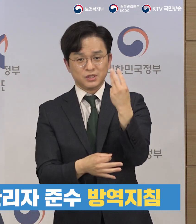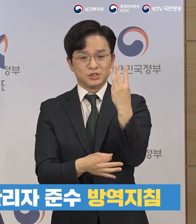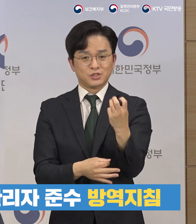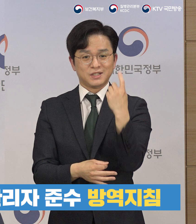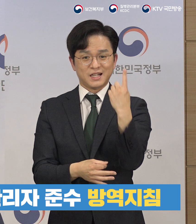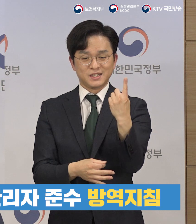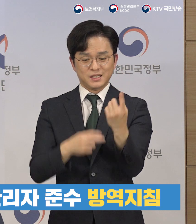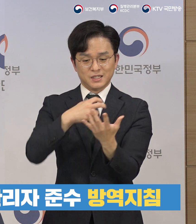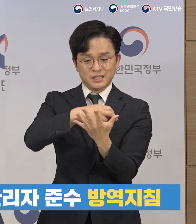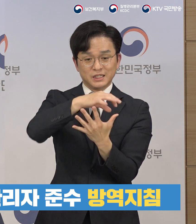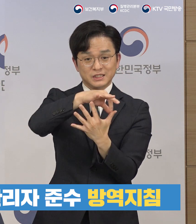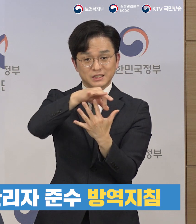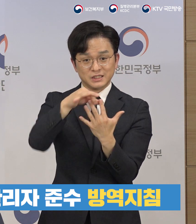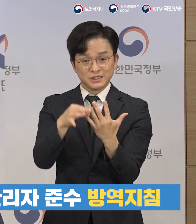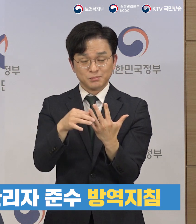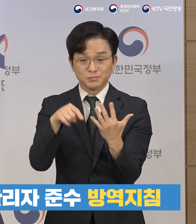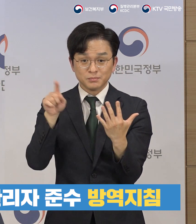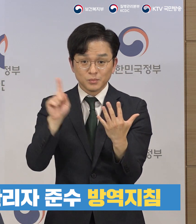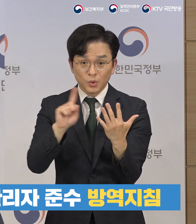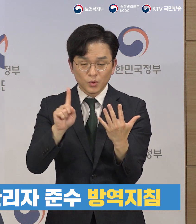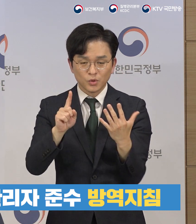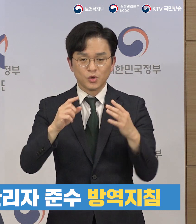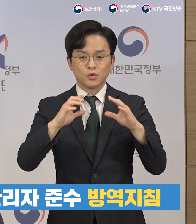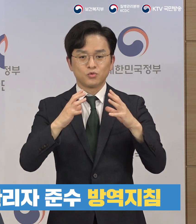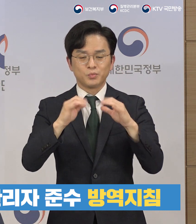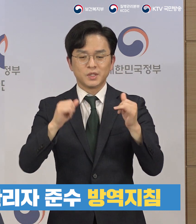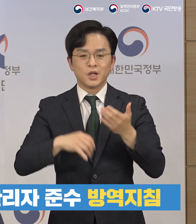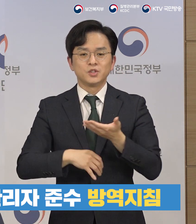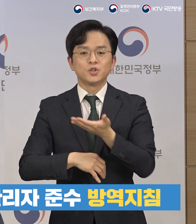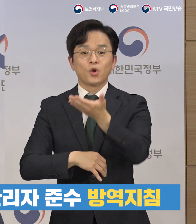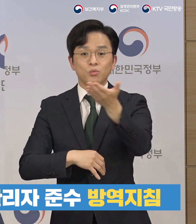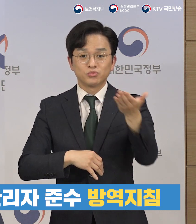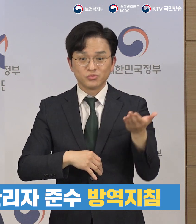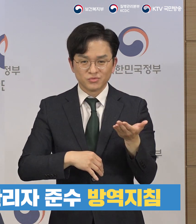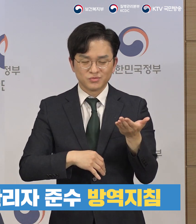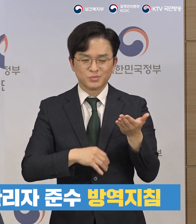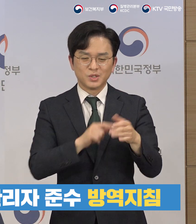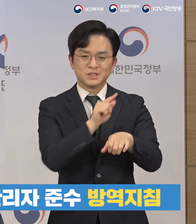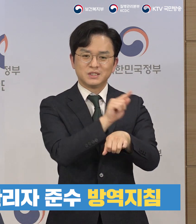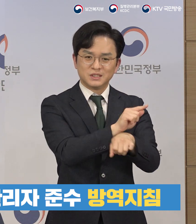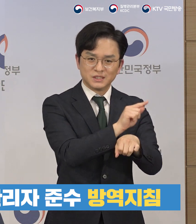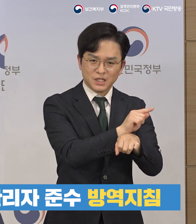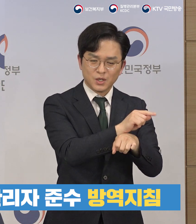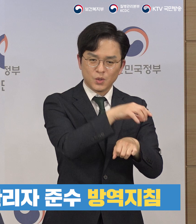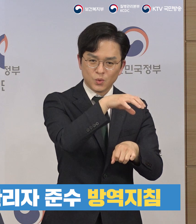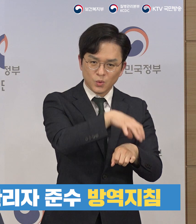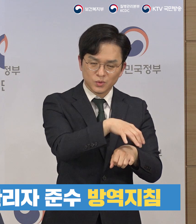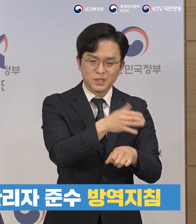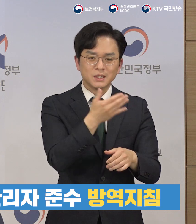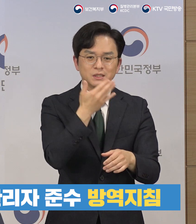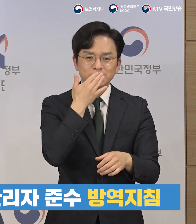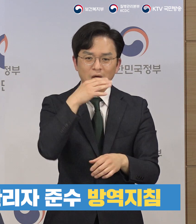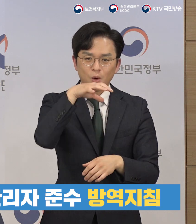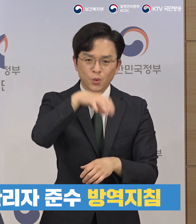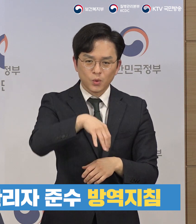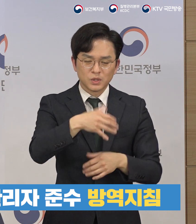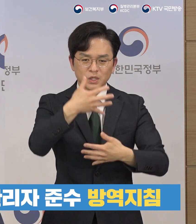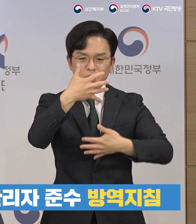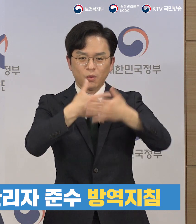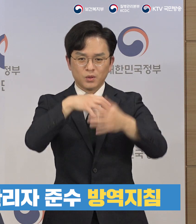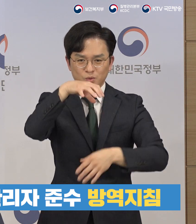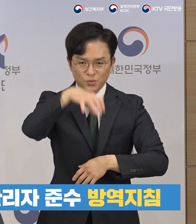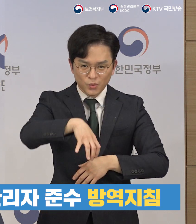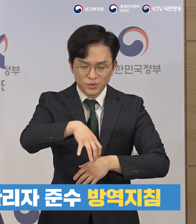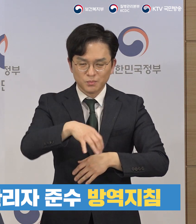31개 분야의 세부 짓지만 국민여러분의 사회의 삶을 꼼꼼히 막 나기 위해 직장